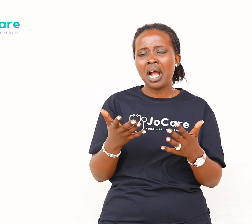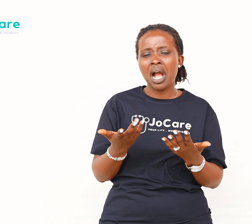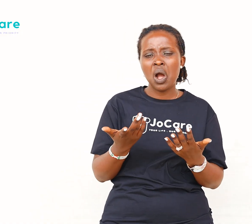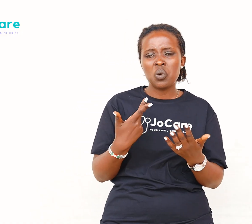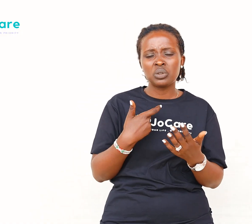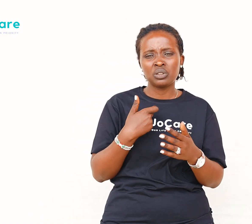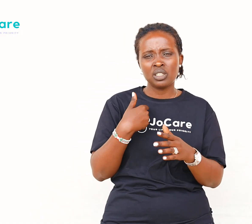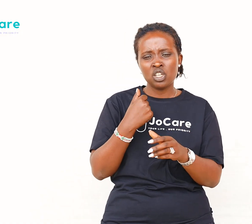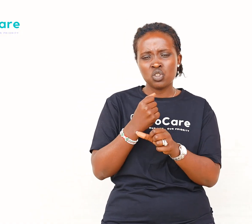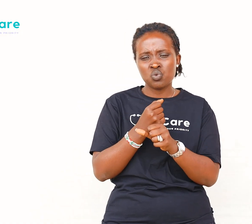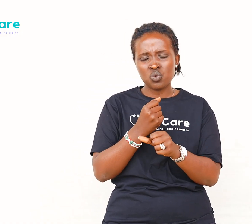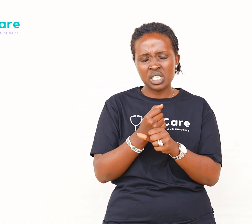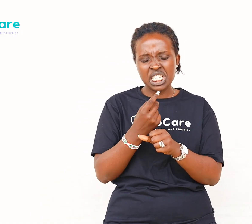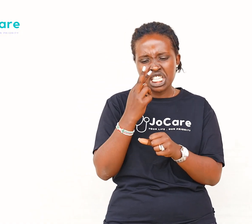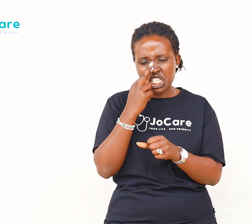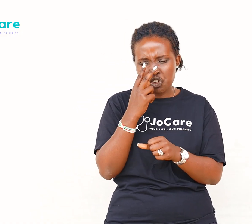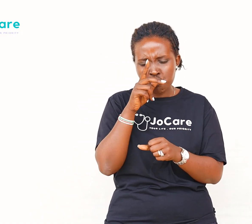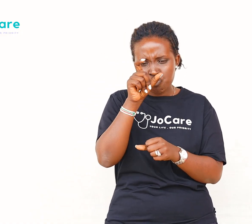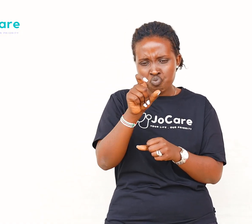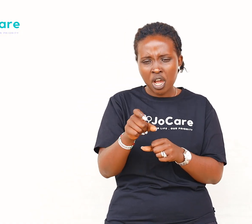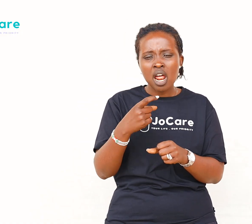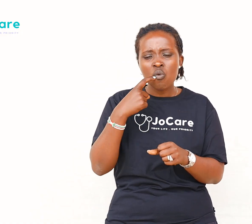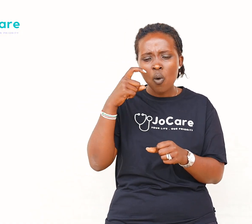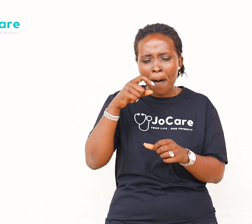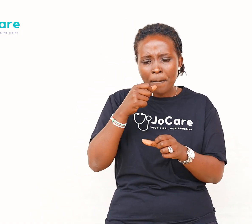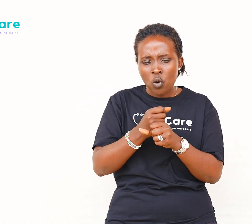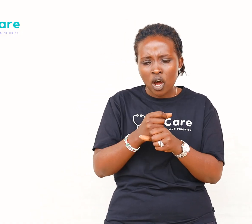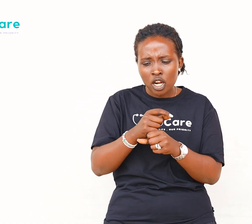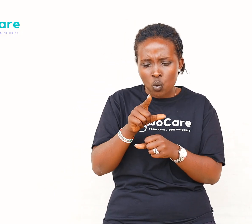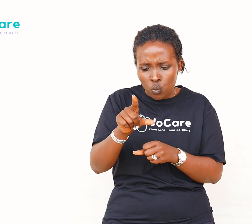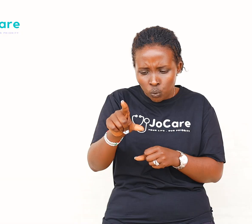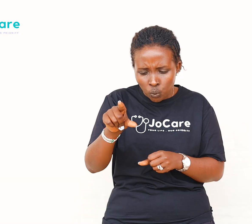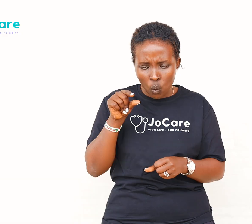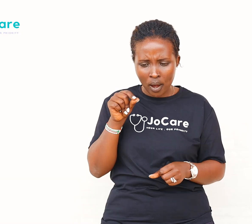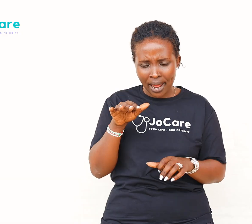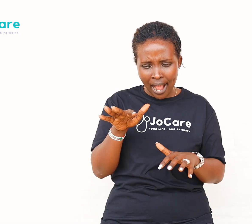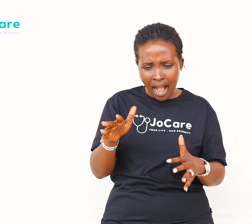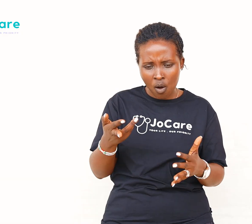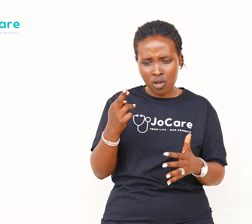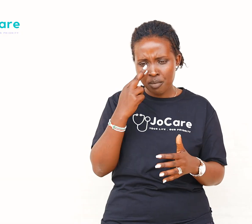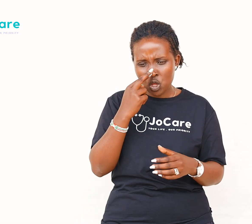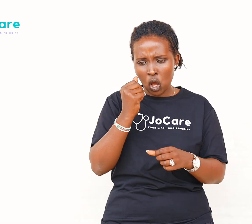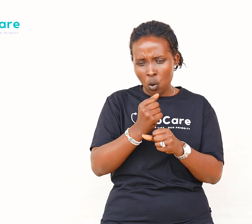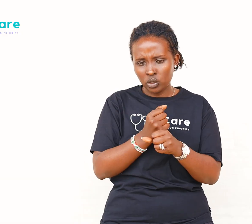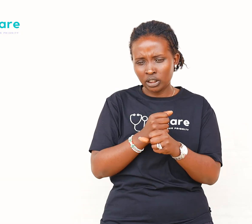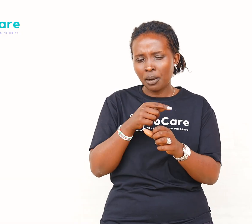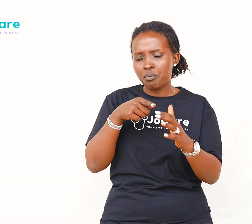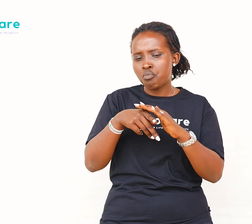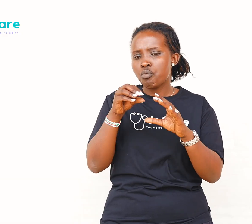ki hari ikintu umuntu ashingiraho ajya guhitamo uburyo akoresha mu bigendanye n'imihango?